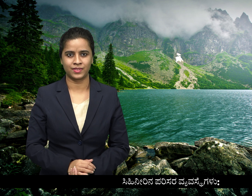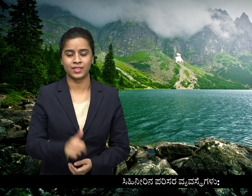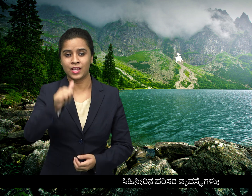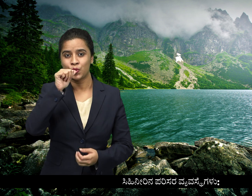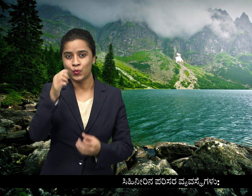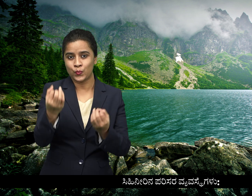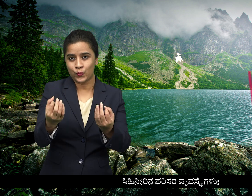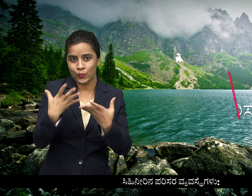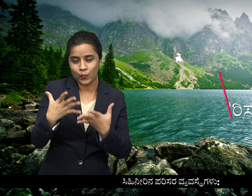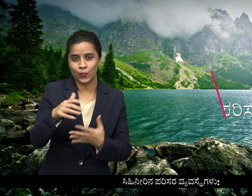ಸಿಹಿ ನೀರಿನ ಪರಿಸರ ವ್ಯವಸ್ಥೆಗಳು.